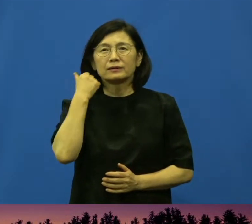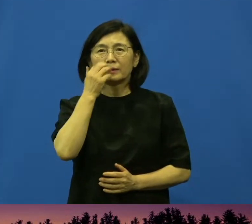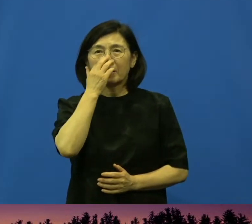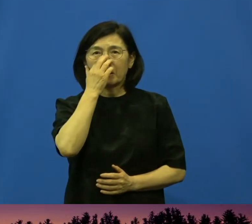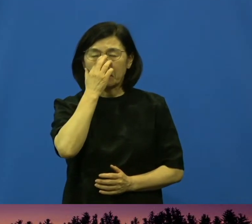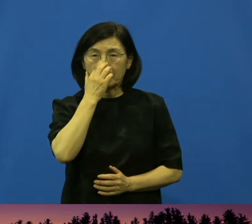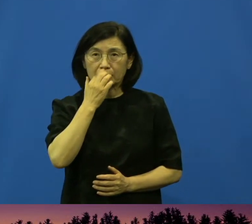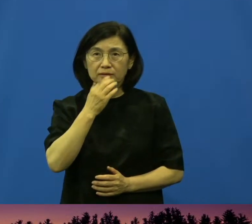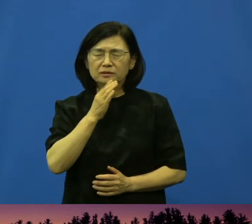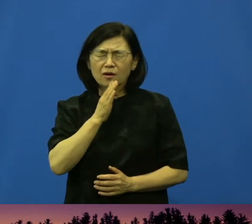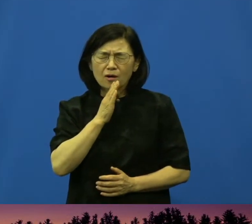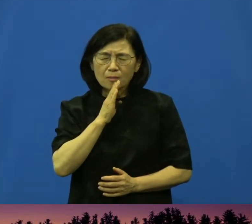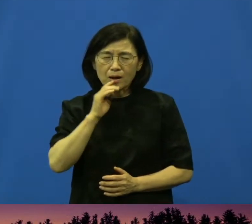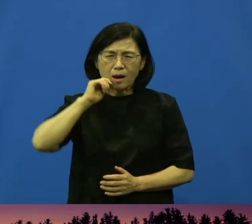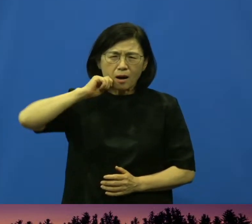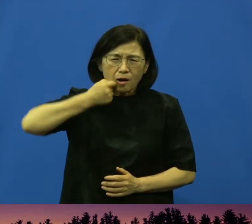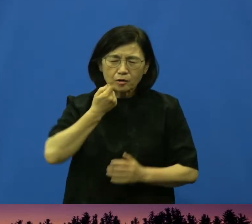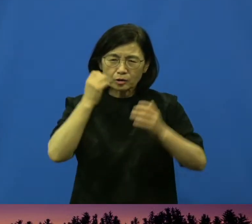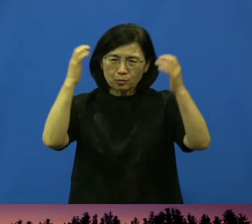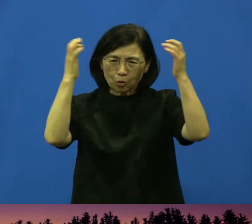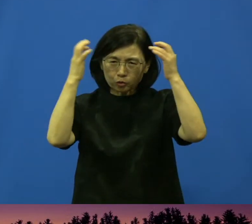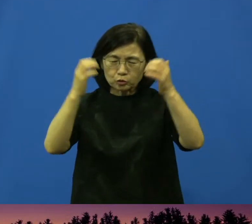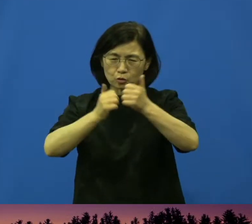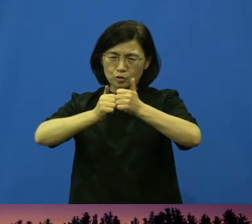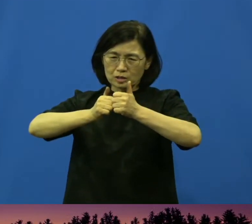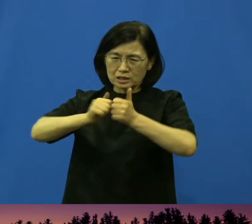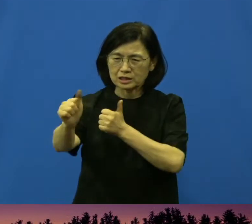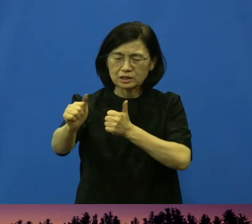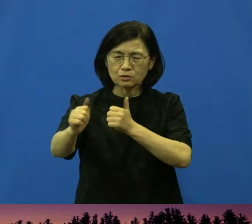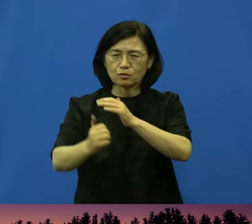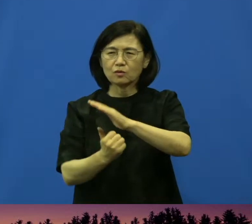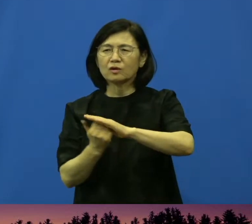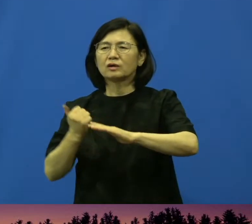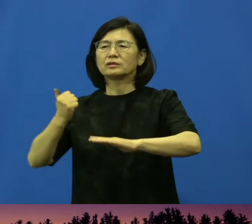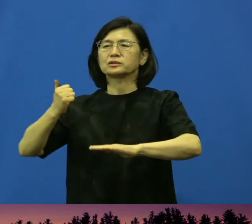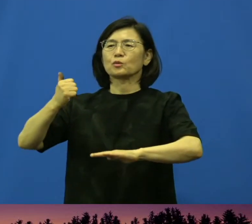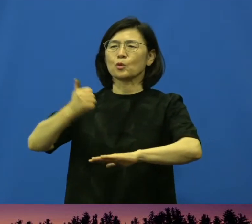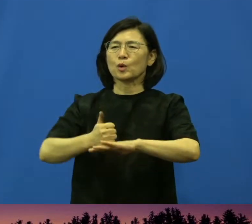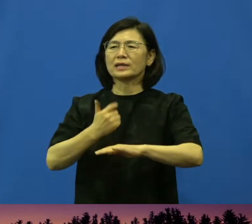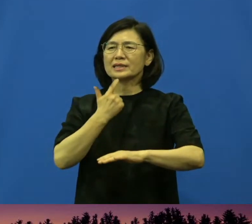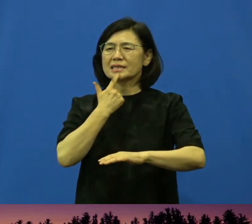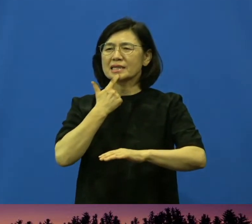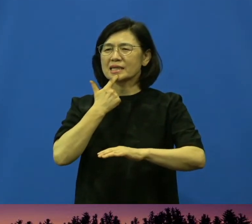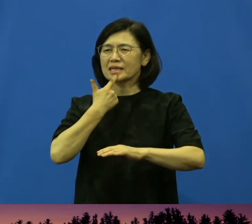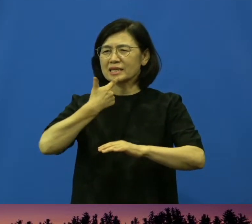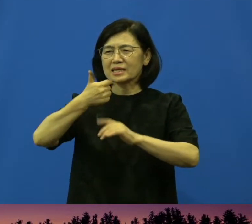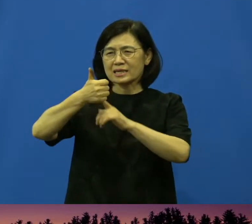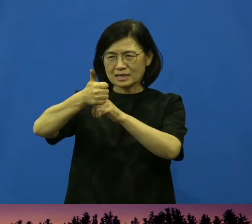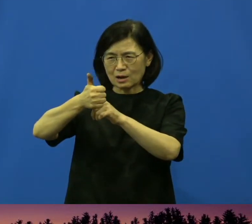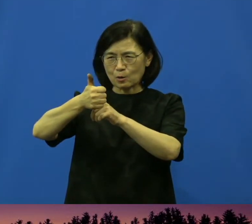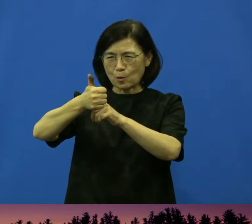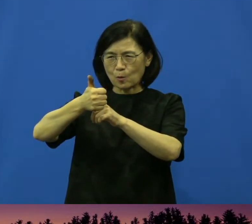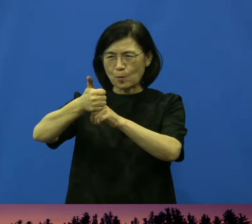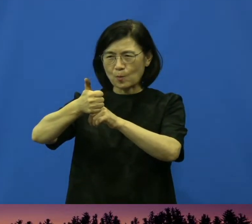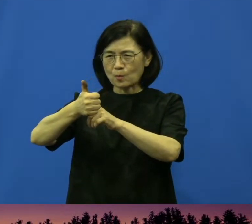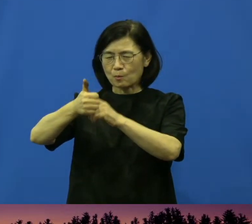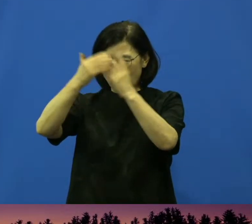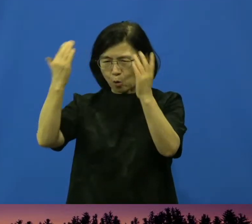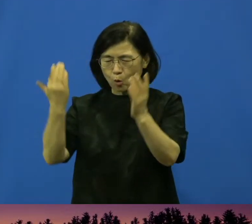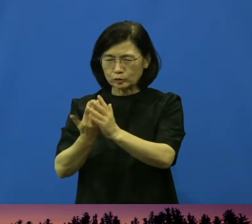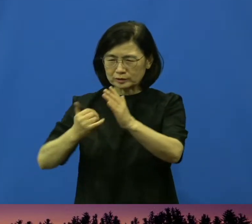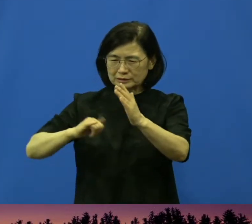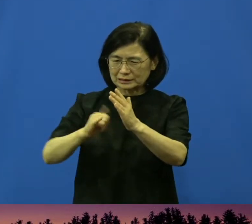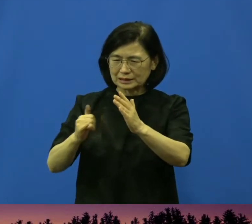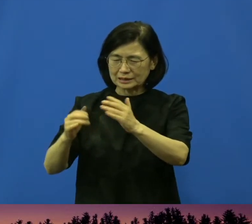산전수전을 다 겪고 이겨내고 성공한 거예요. 그래서 이제 고향으로 돌아가는 거예요.